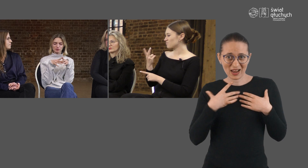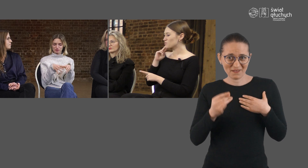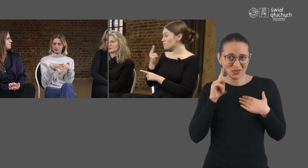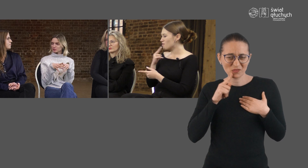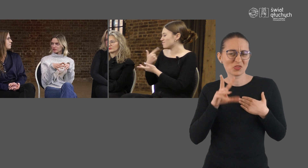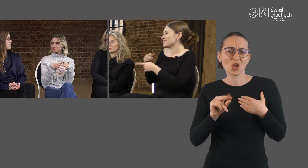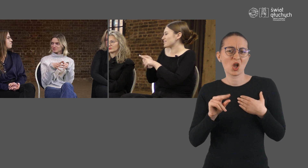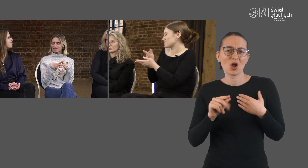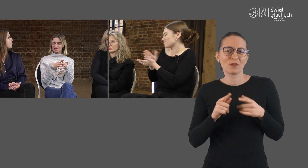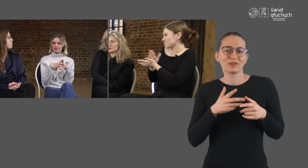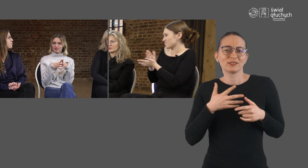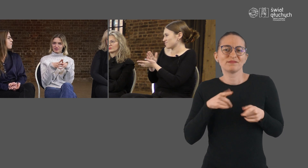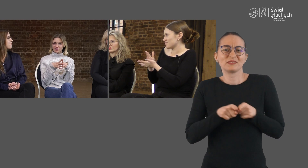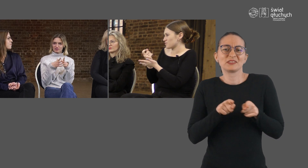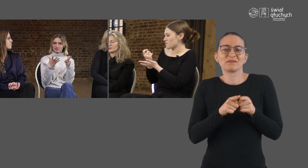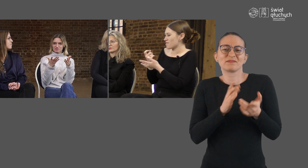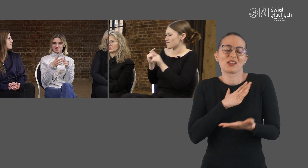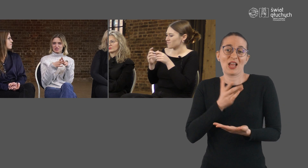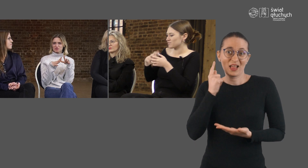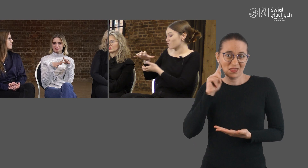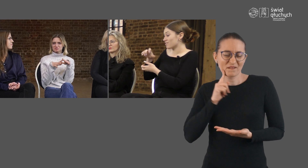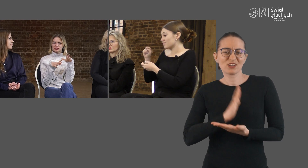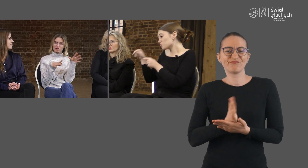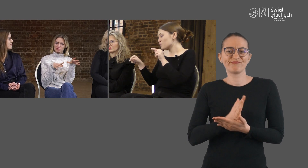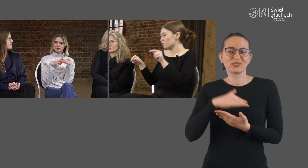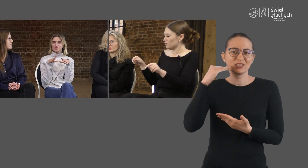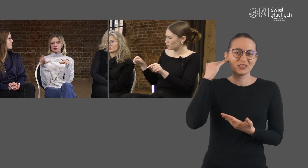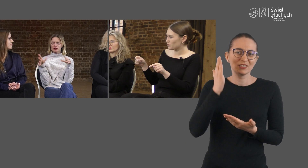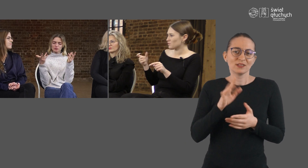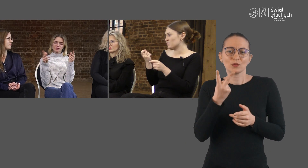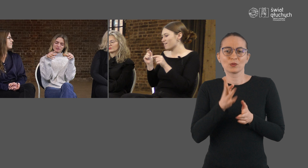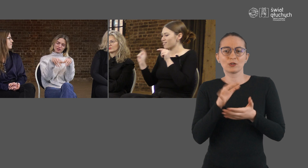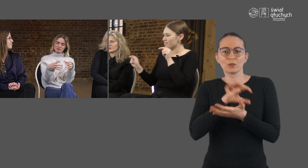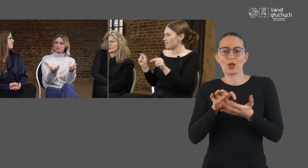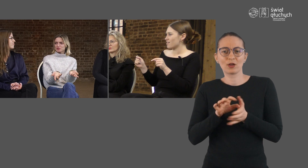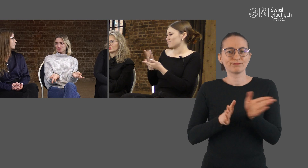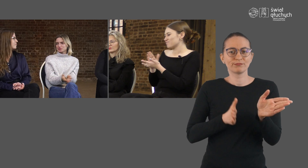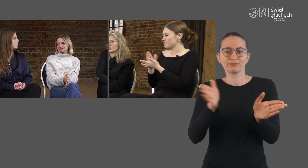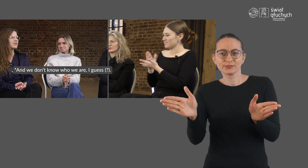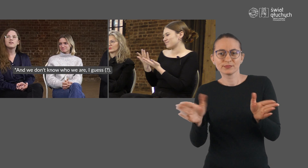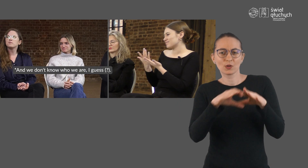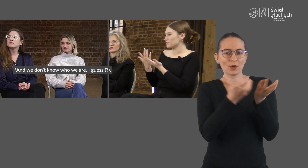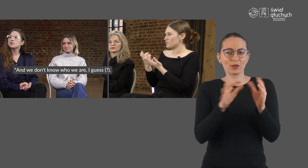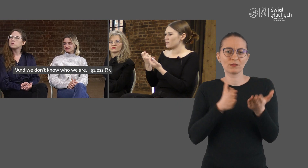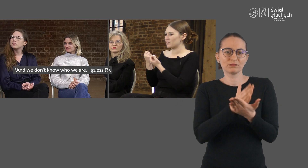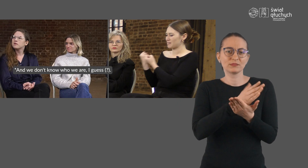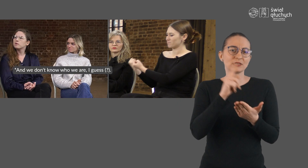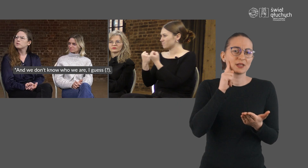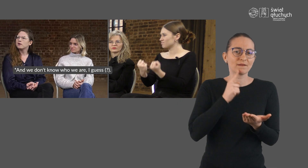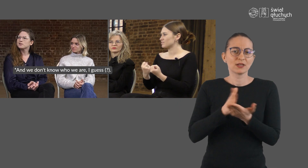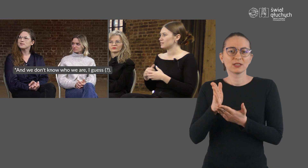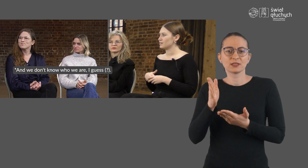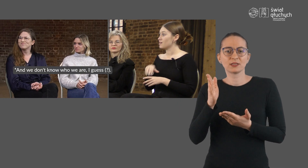jakby tak po środku, nie? Więc jakby trochę tutaj, trochę po środku. Jakim jesteśmy do